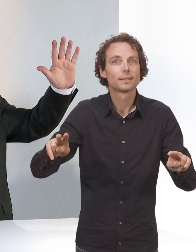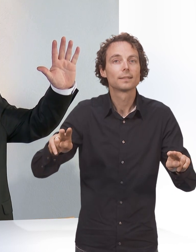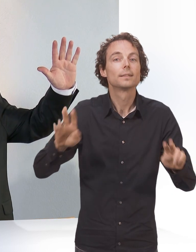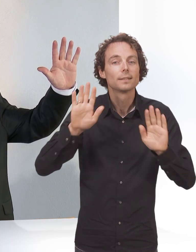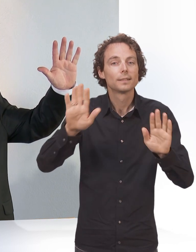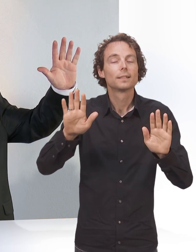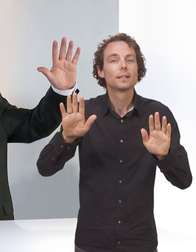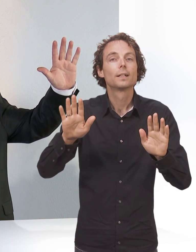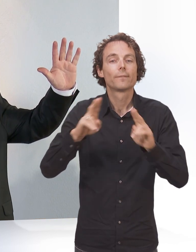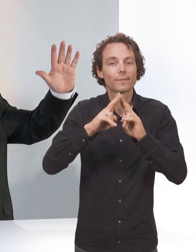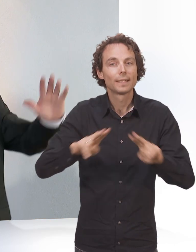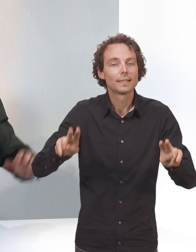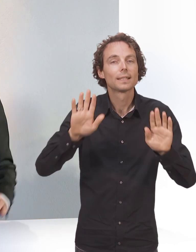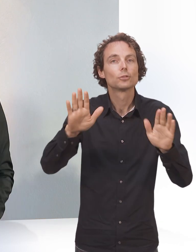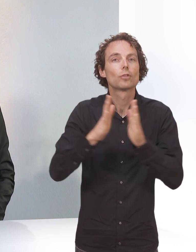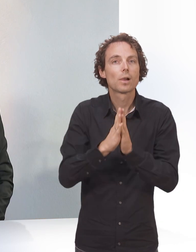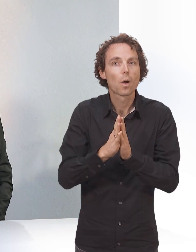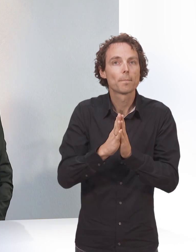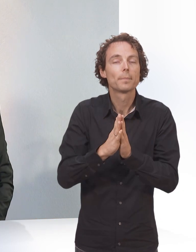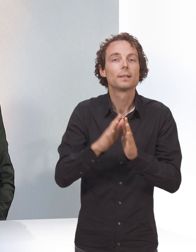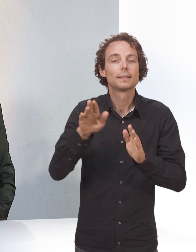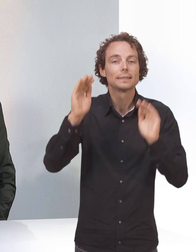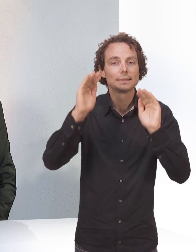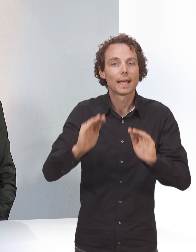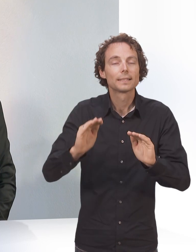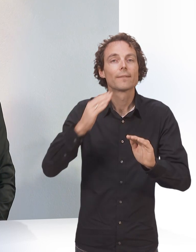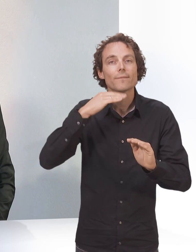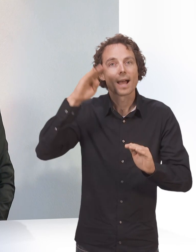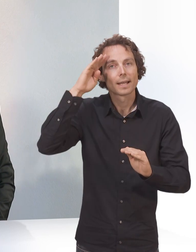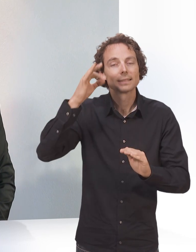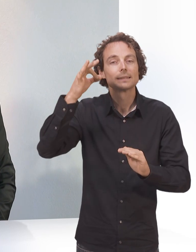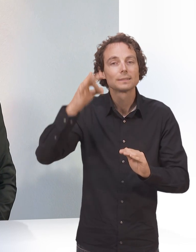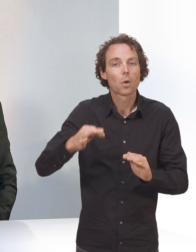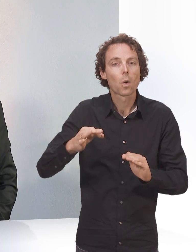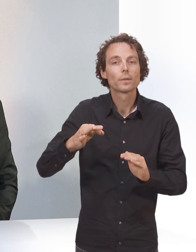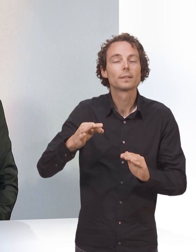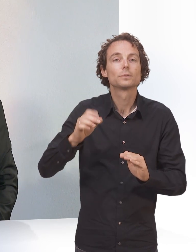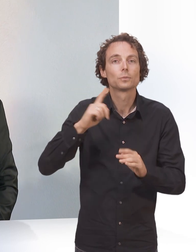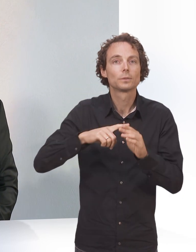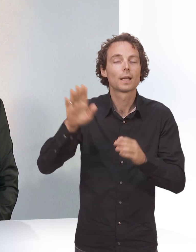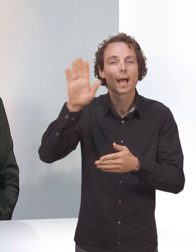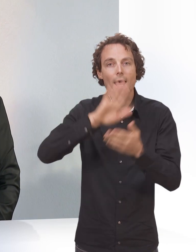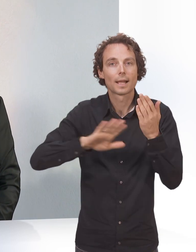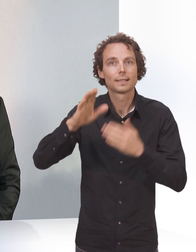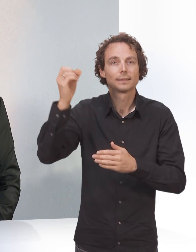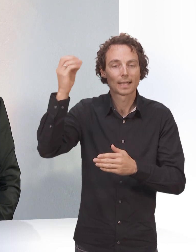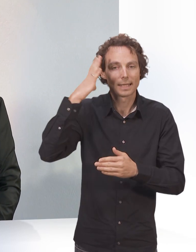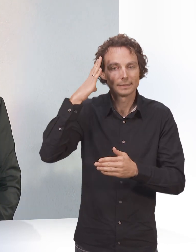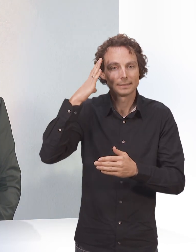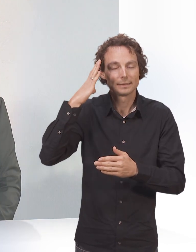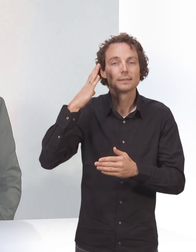Shalom. So seid gesegnet im Namen Gottes, des Vaters und des Sohnes und des Heiligen Geistes.